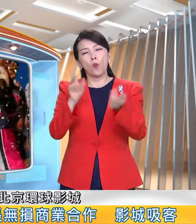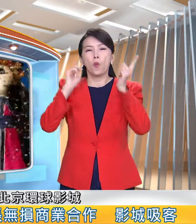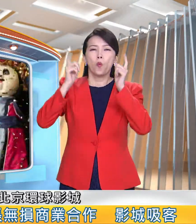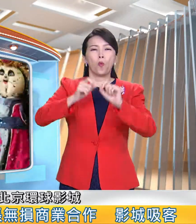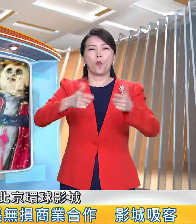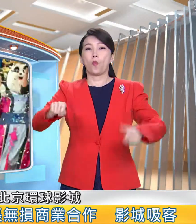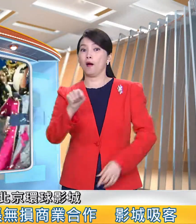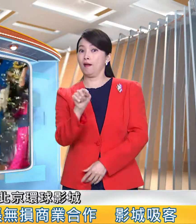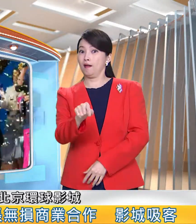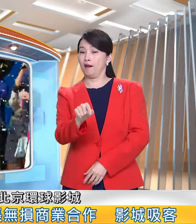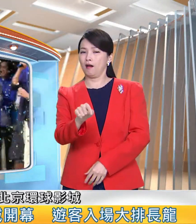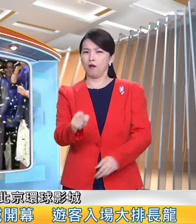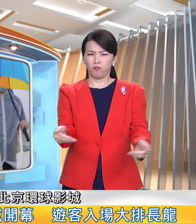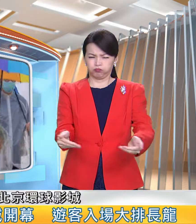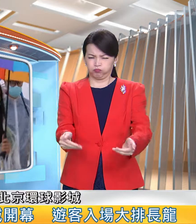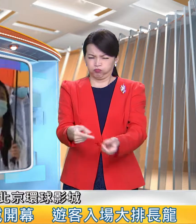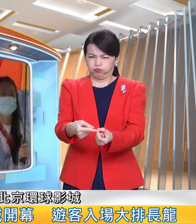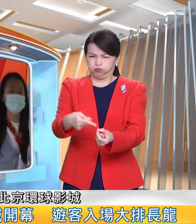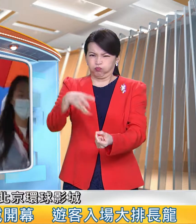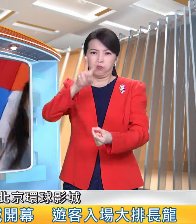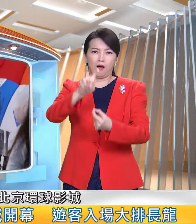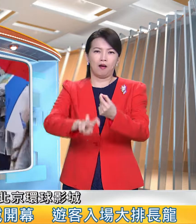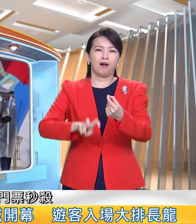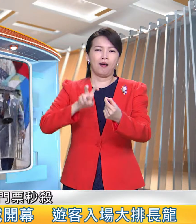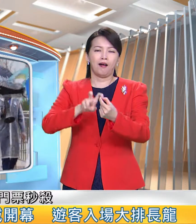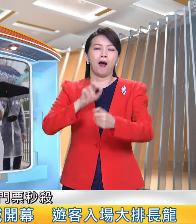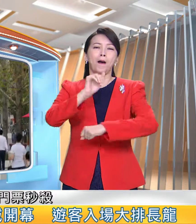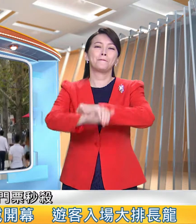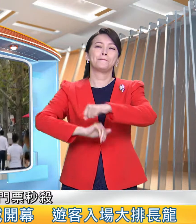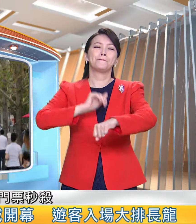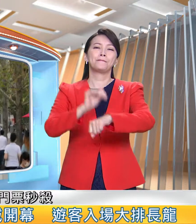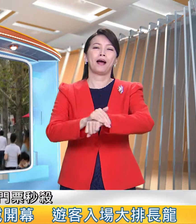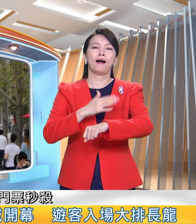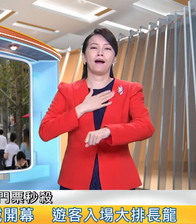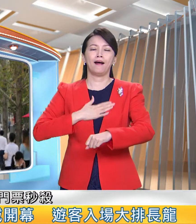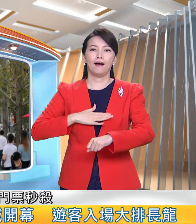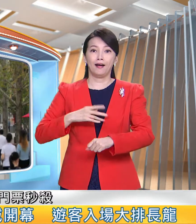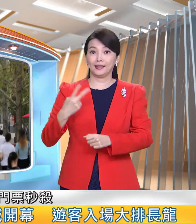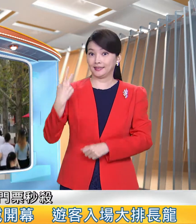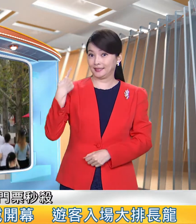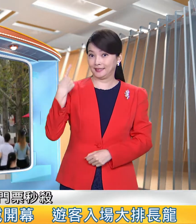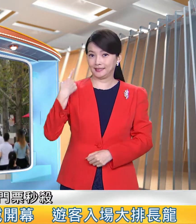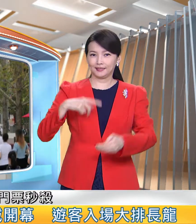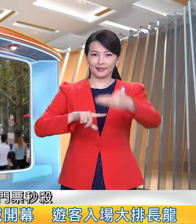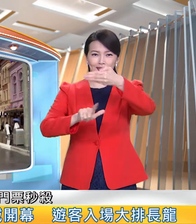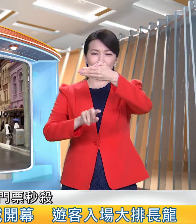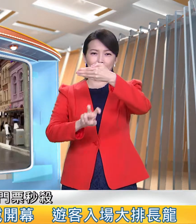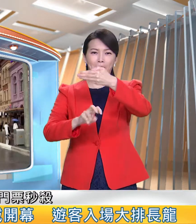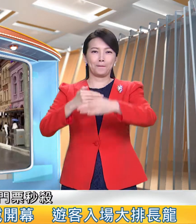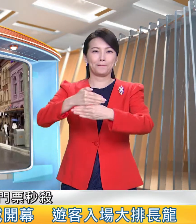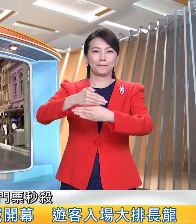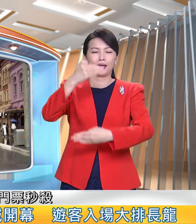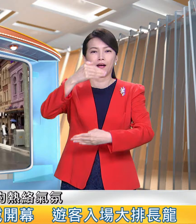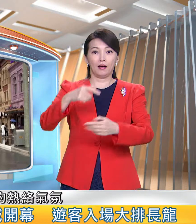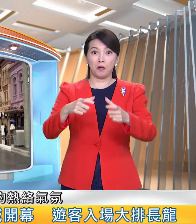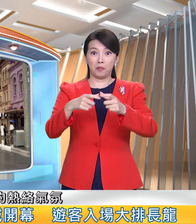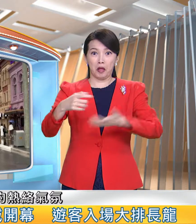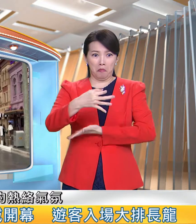了20年的北京环球影城，在20号开幕之后，门票秒杀，展现